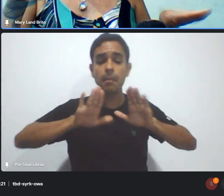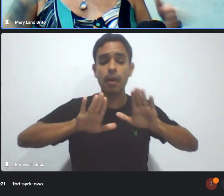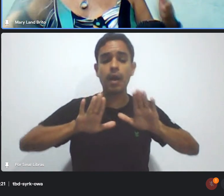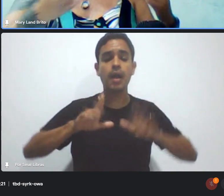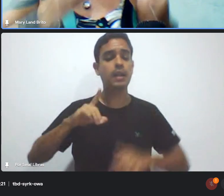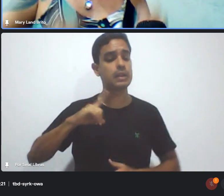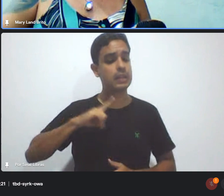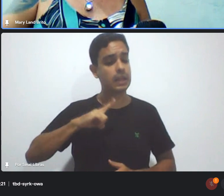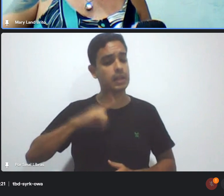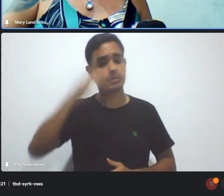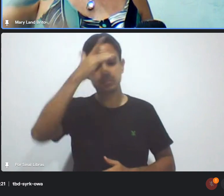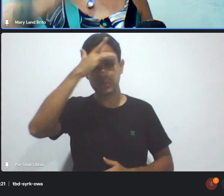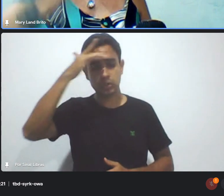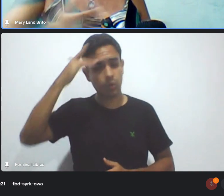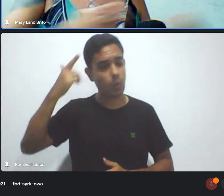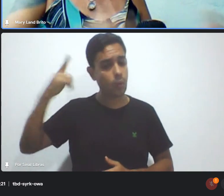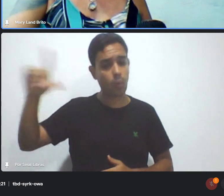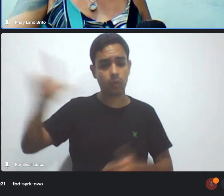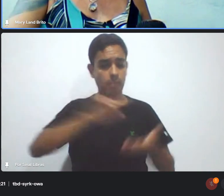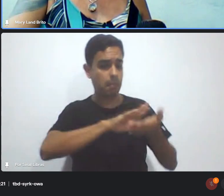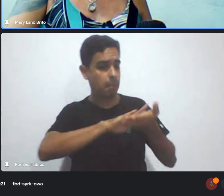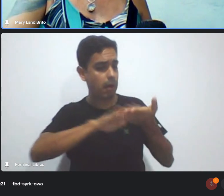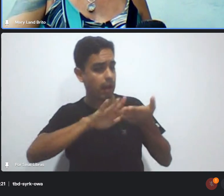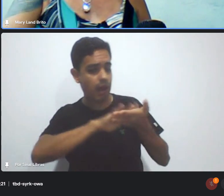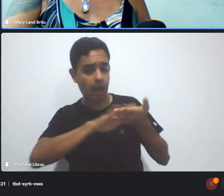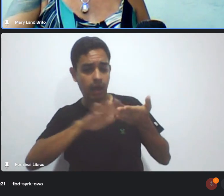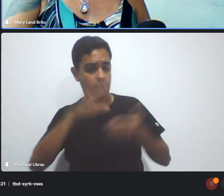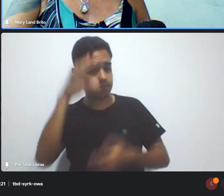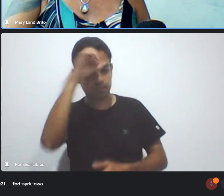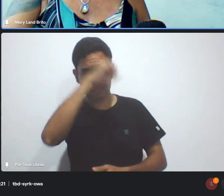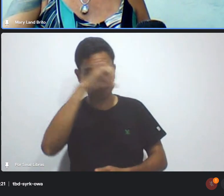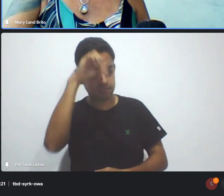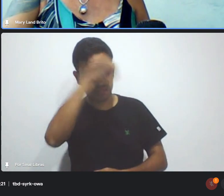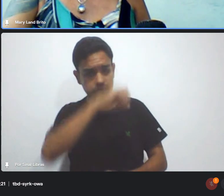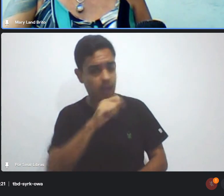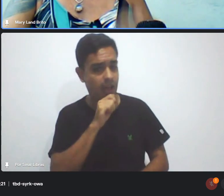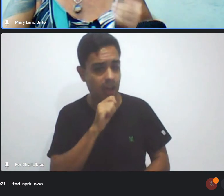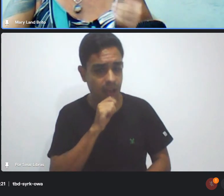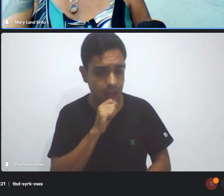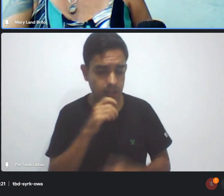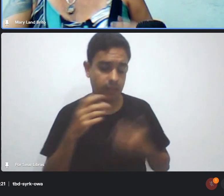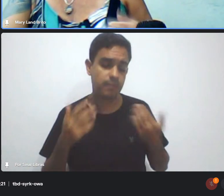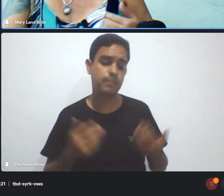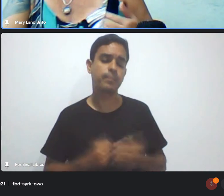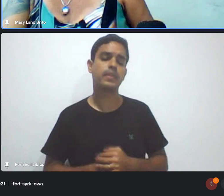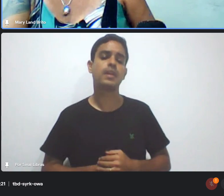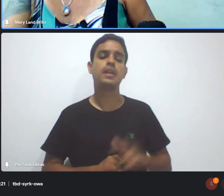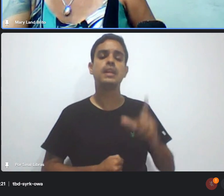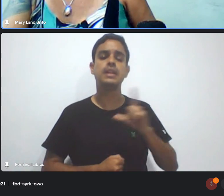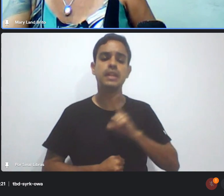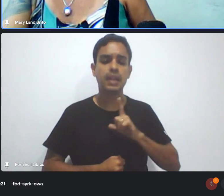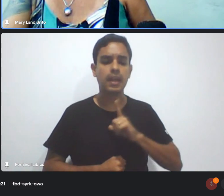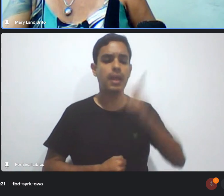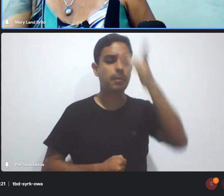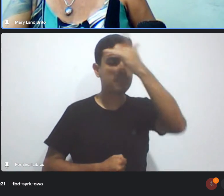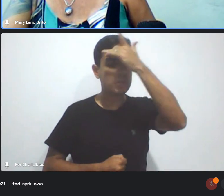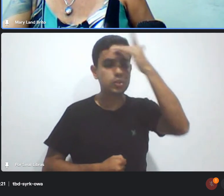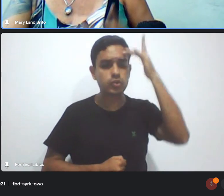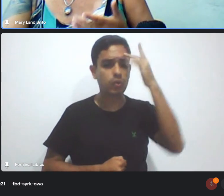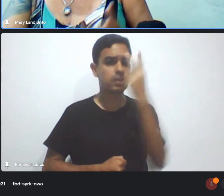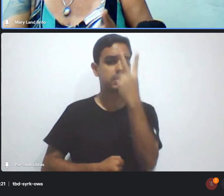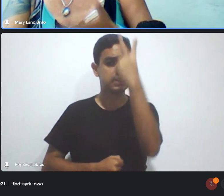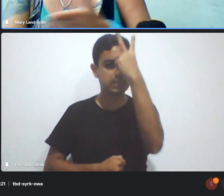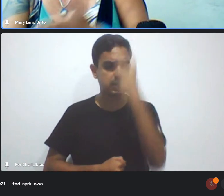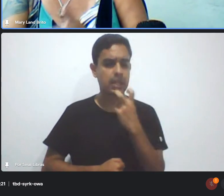uma forma. Então, já é uma forma menos da gente conseguir se comunicar com ela. A gente tem a pessoa cega que consegue utilizar bem